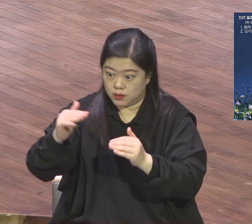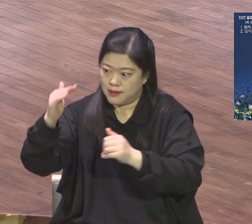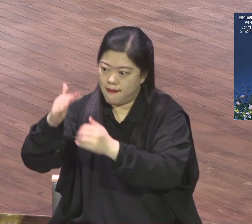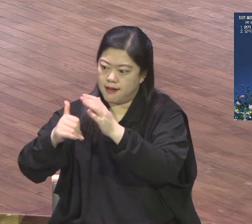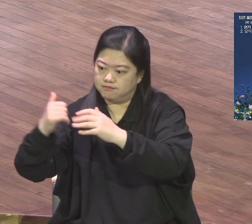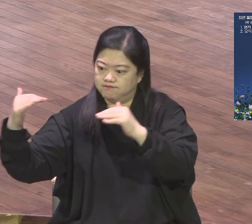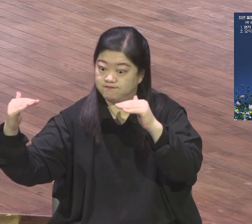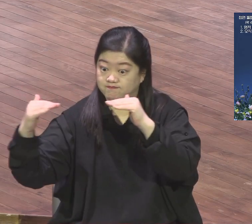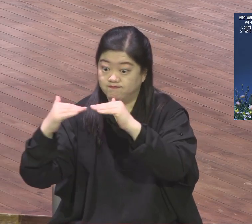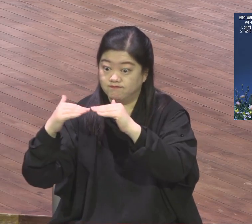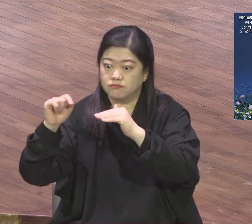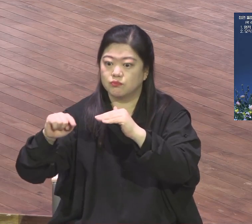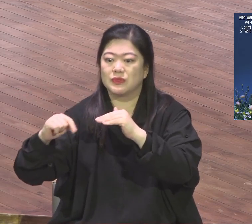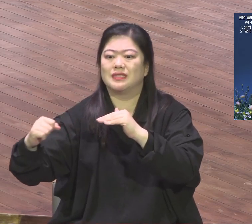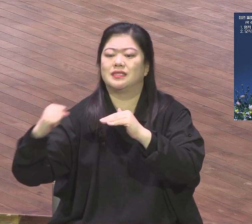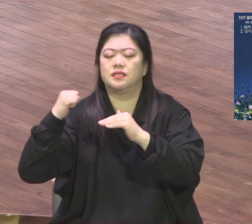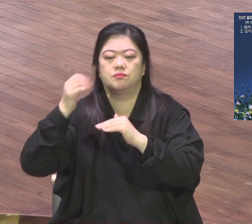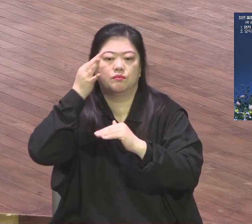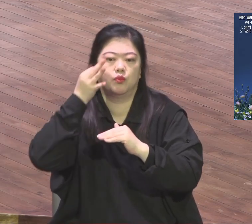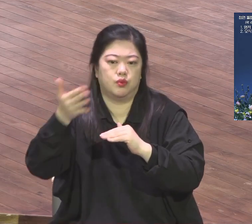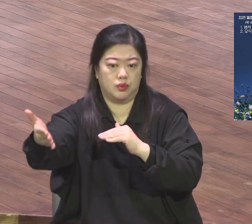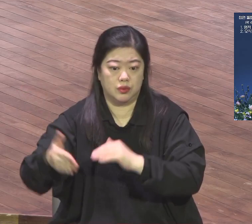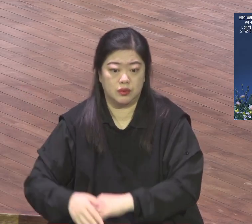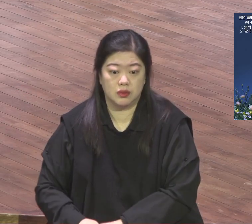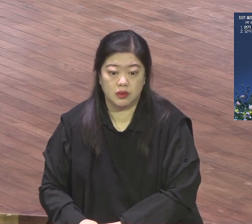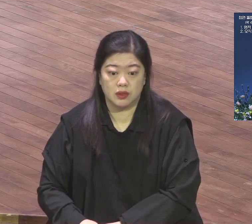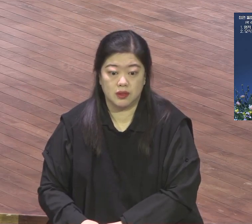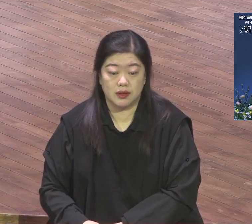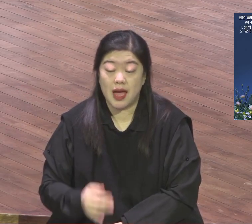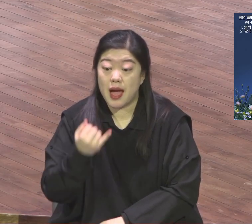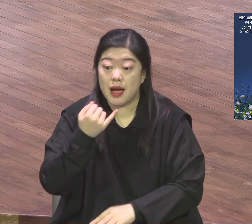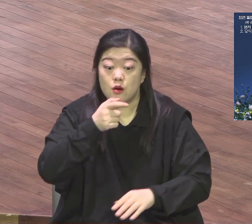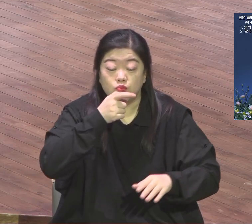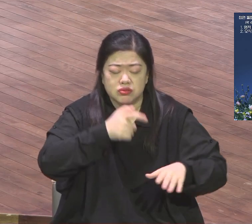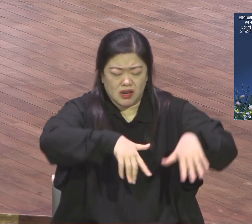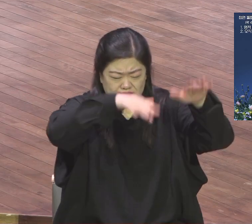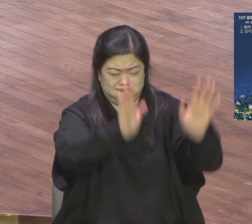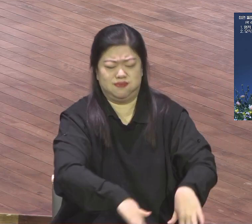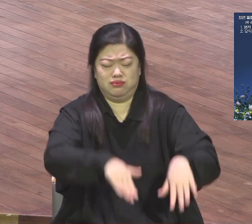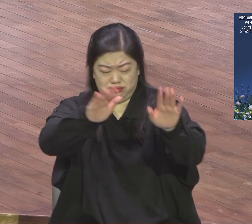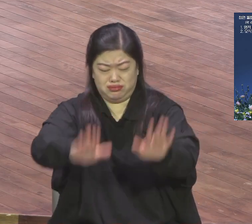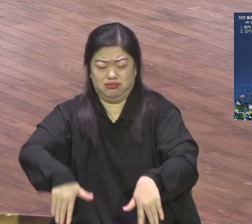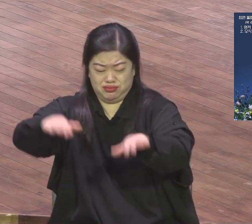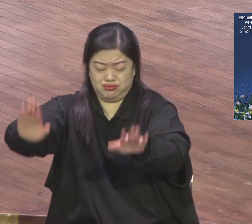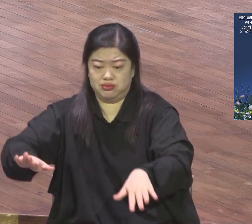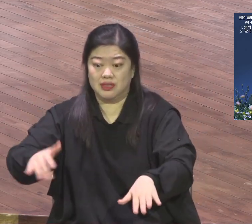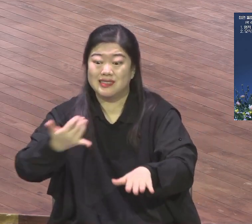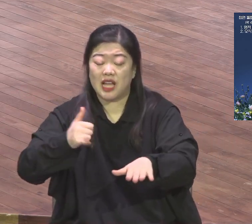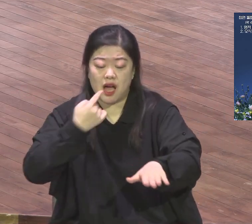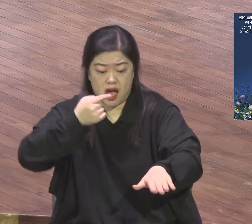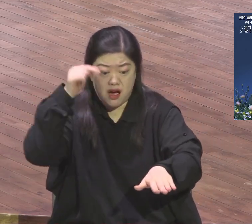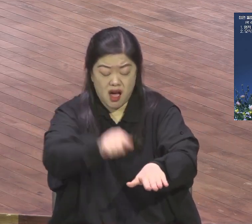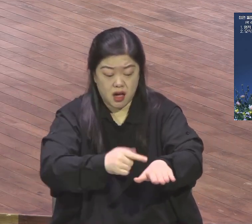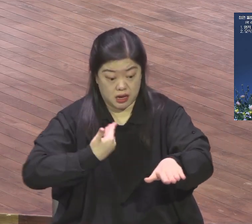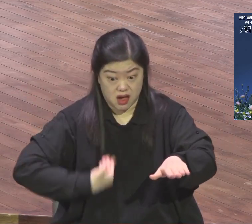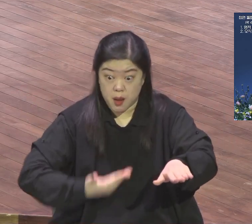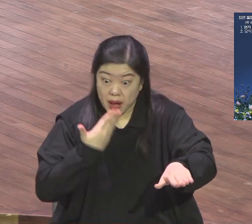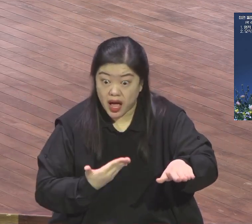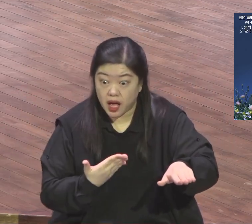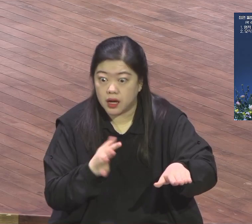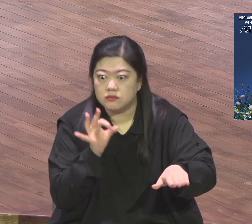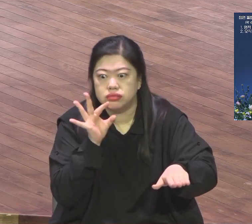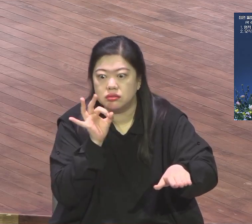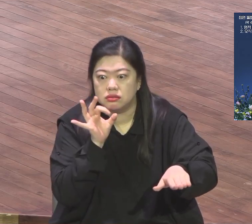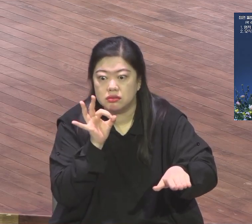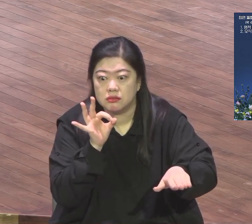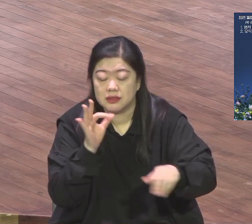놀라운 사건이에요. 하나님이 육신 오실 거 오신 분이 예수란 말이에요. 그분이 하나님이란 말이에요. 하나님